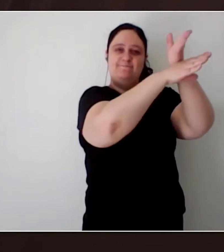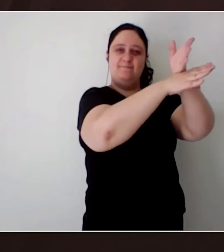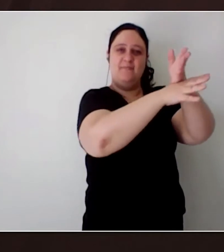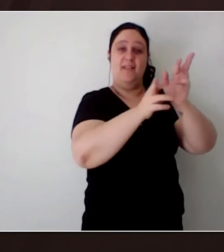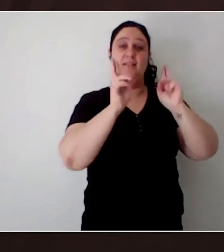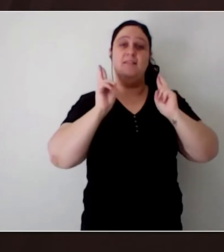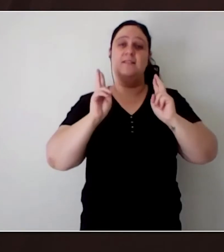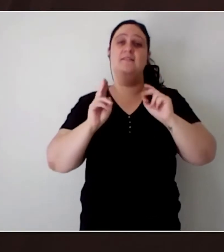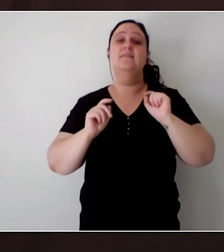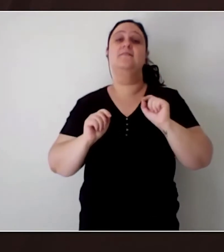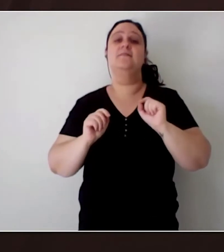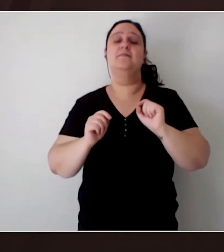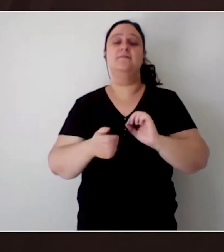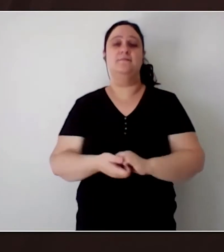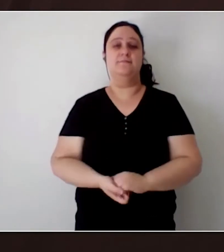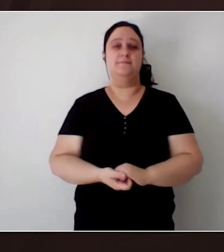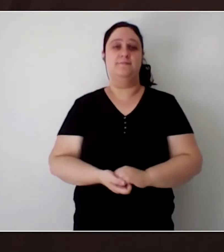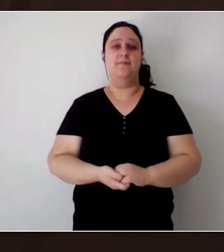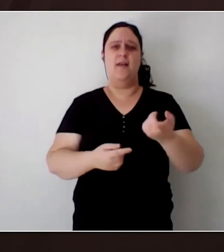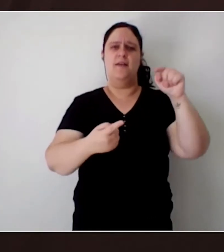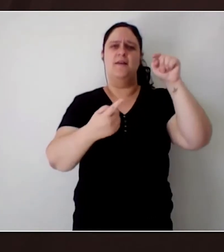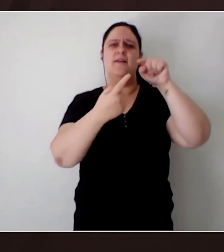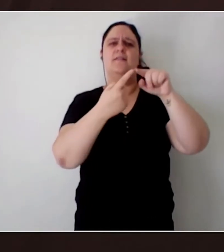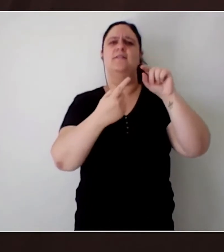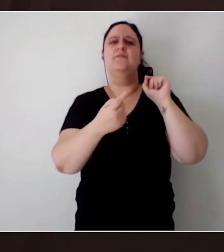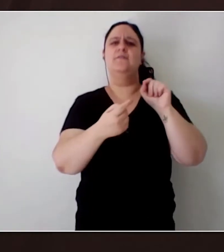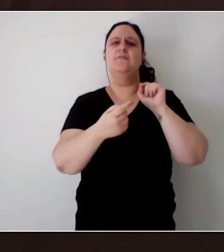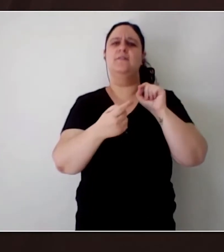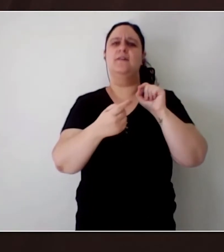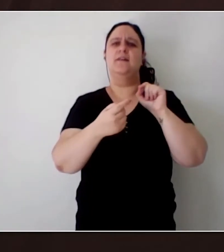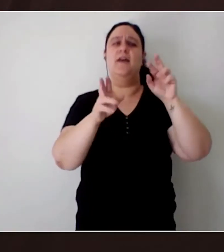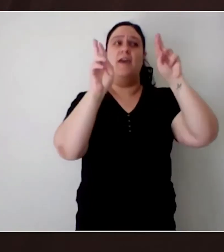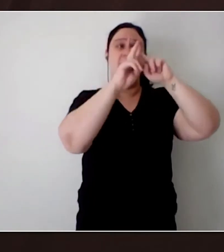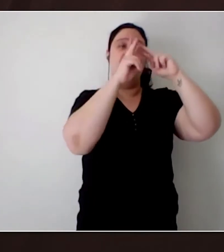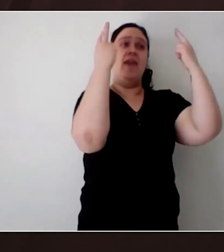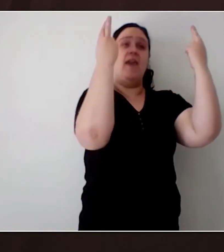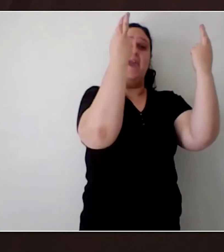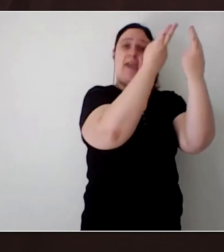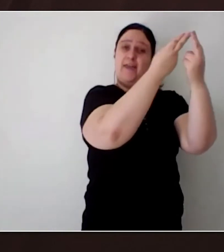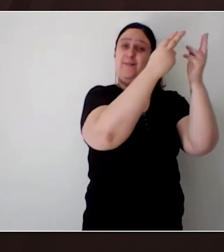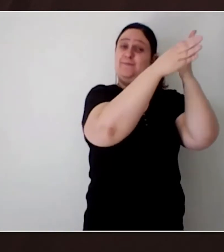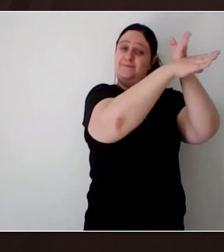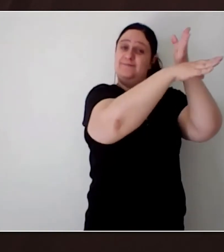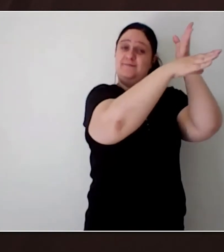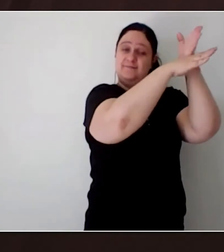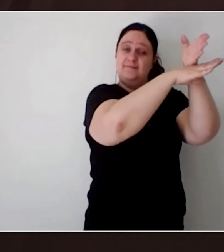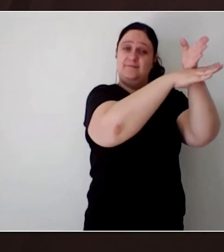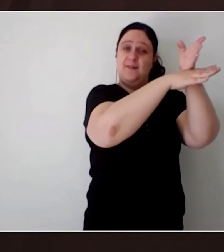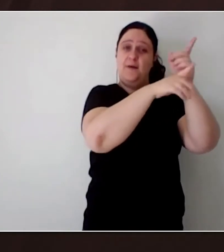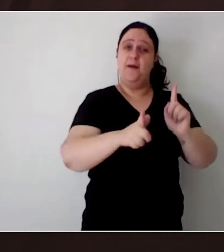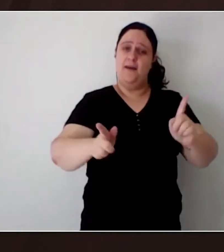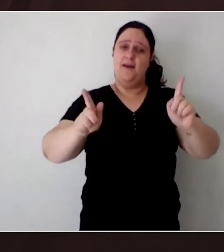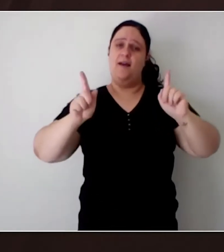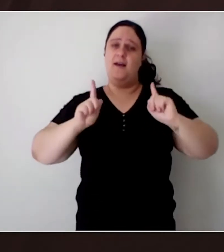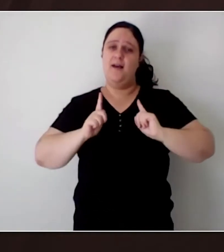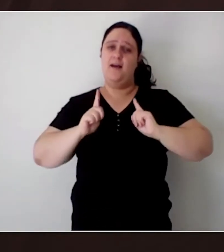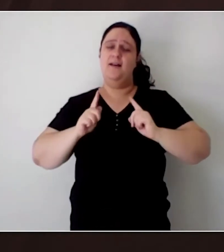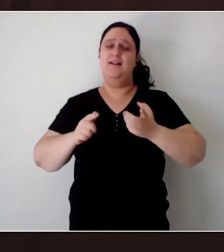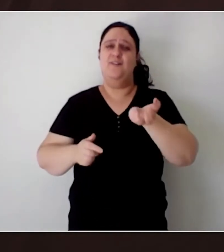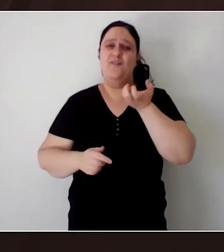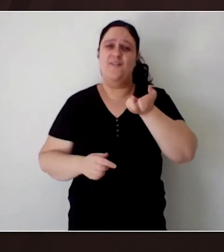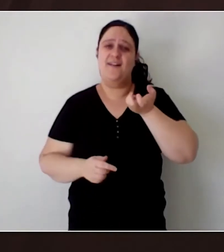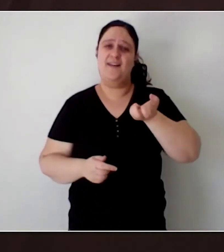Irmãos, a minha meta é reinar com Cristo durante 1000 anos. É o meu galardão, eu quero esse galardão, não é isso? Por isso que eu